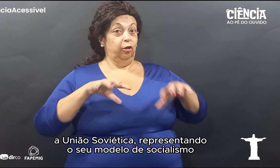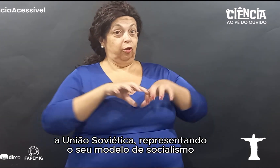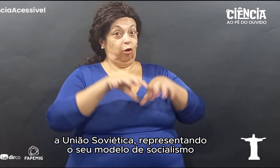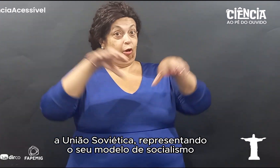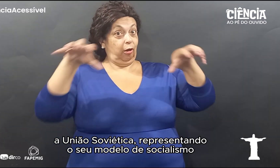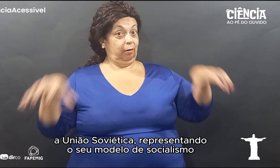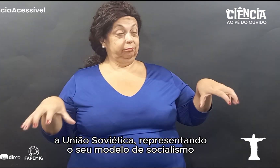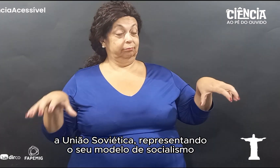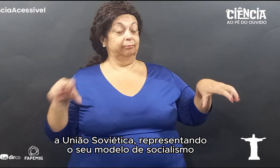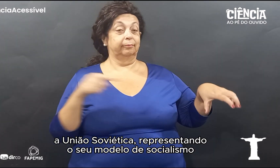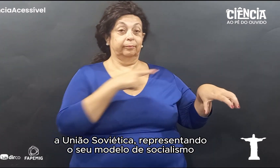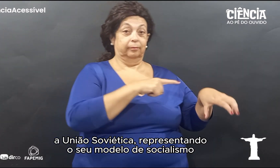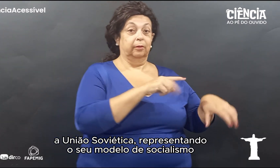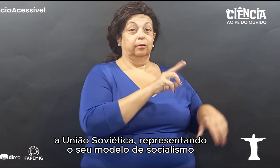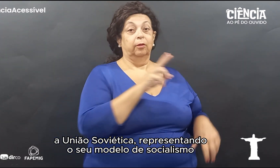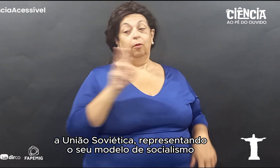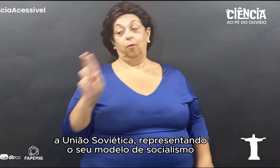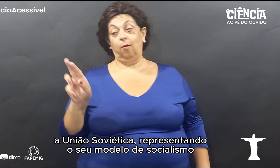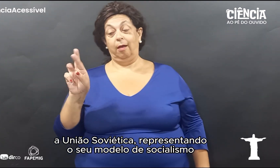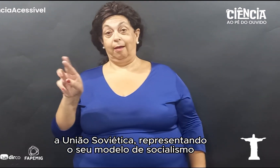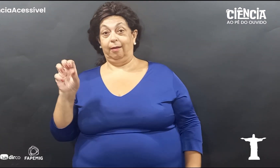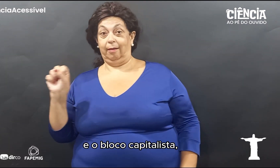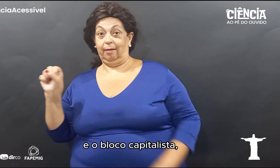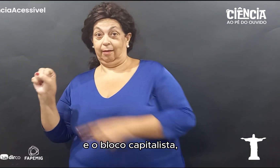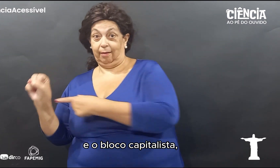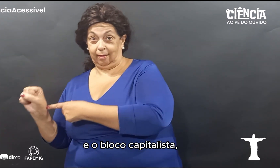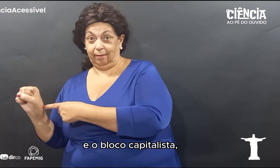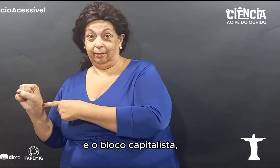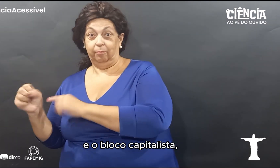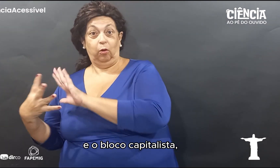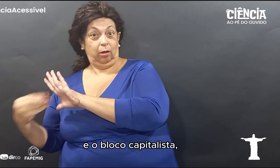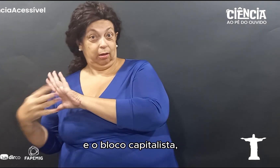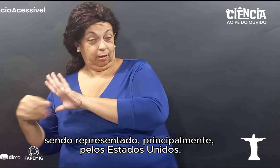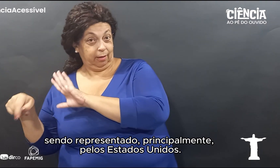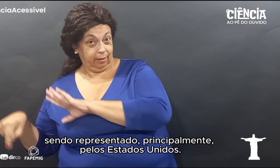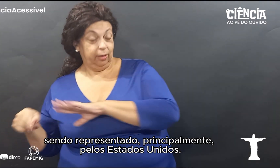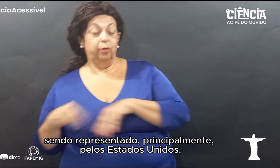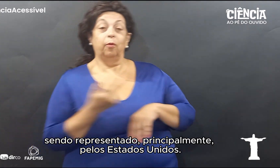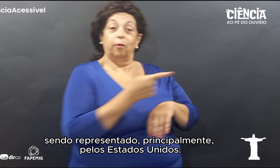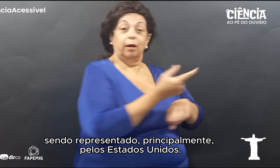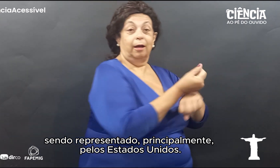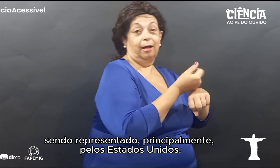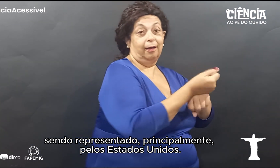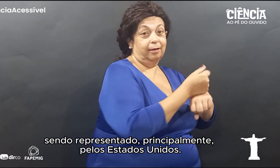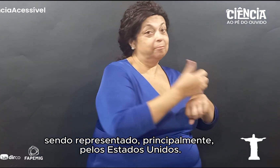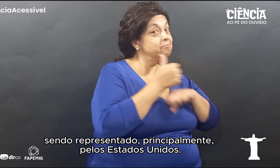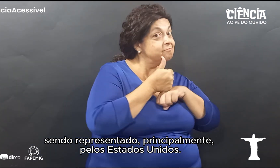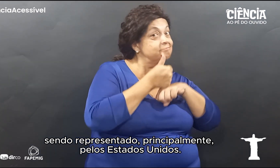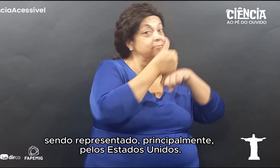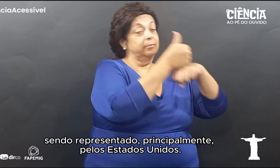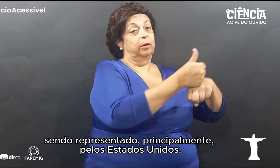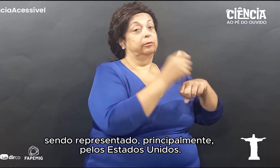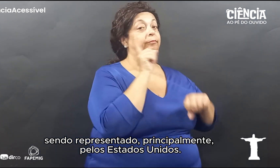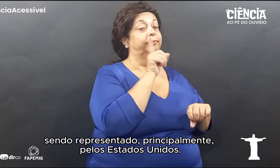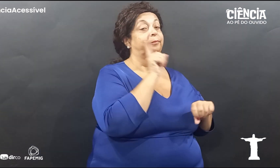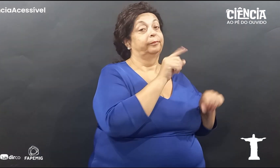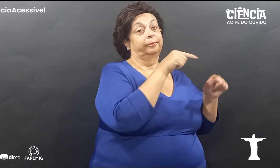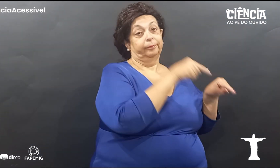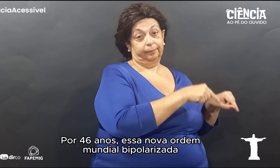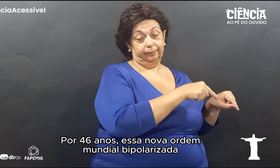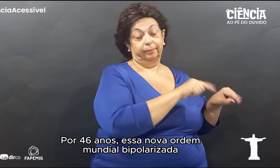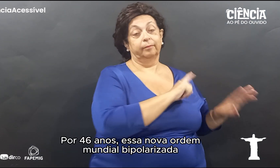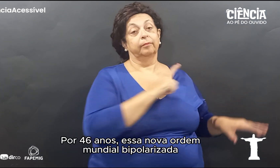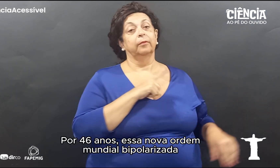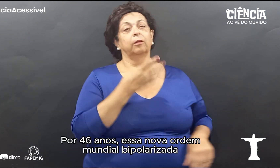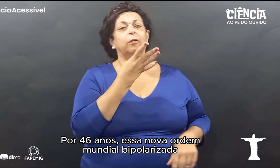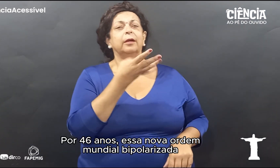União Soviética, representando o seu modelo de socialismo, e o bloco capitalista sendo representado principalmente pelos Estados Unidos.